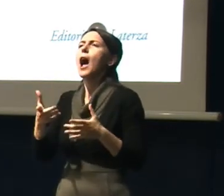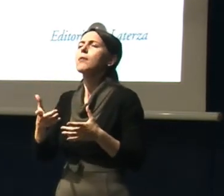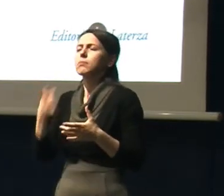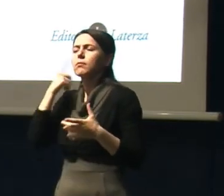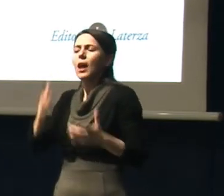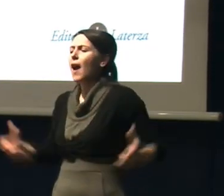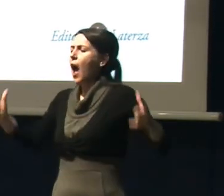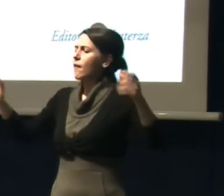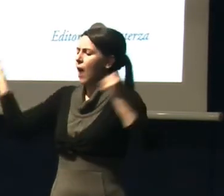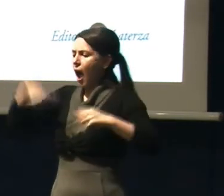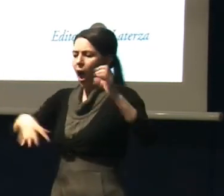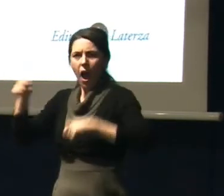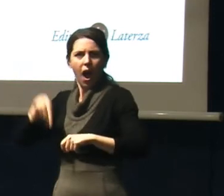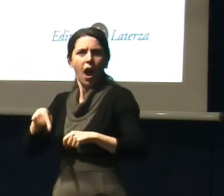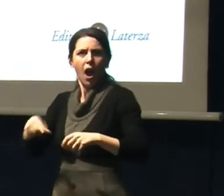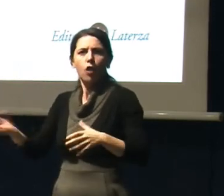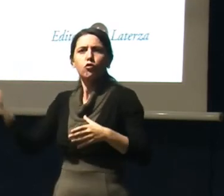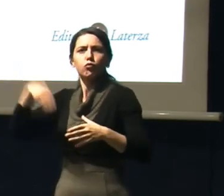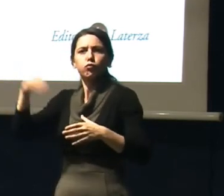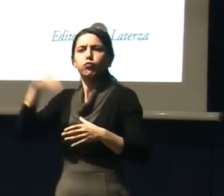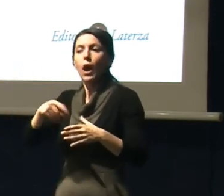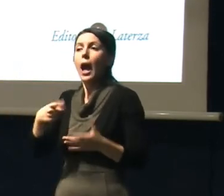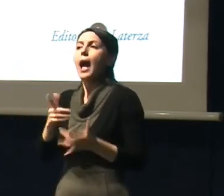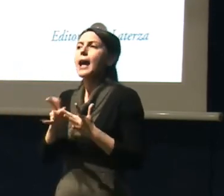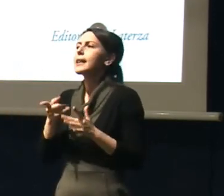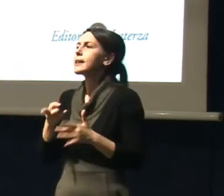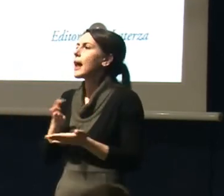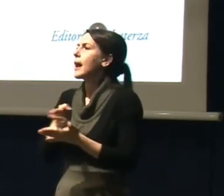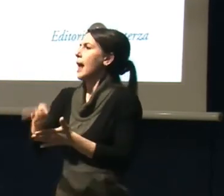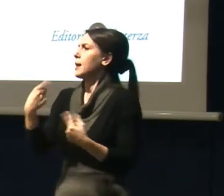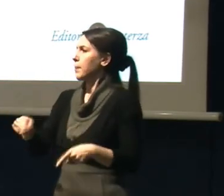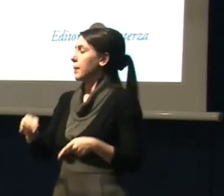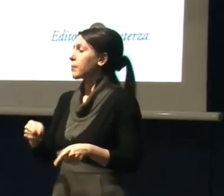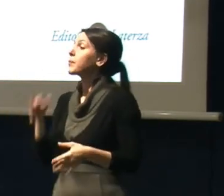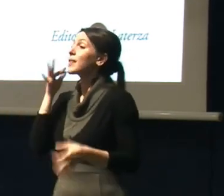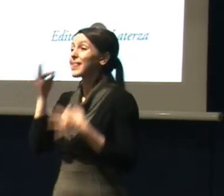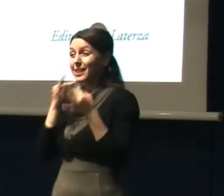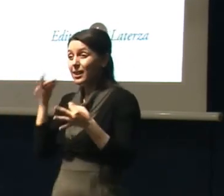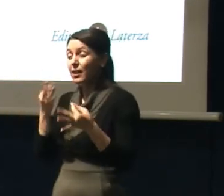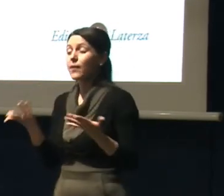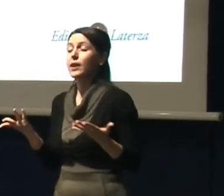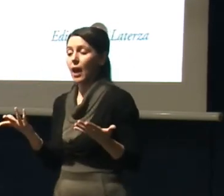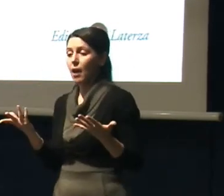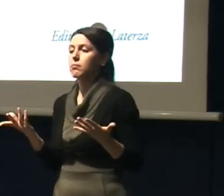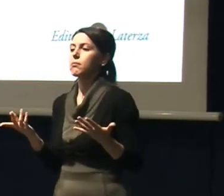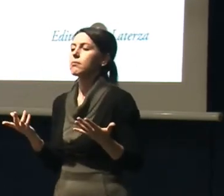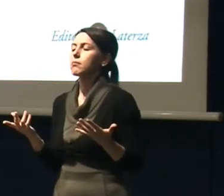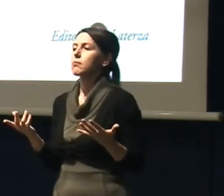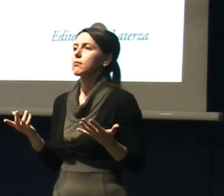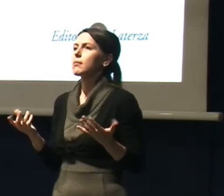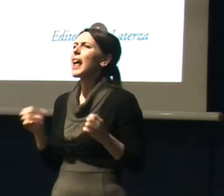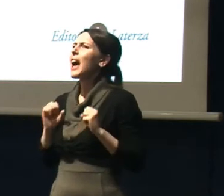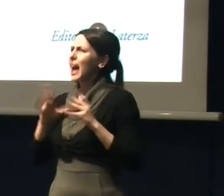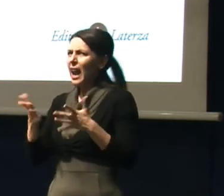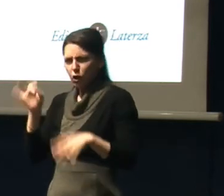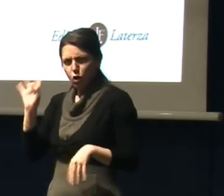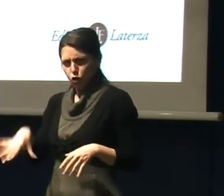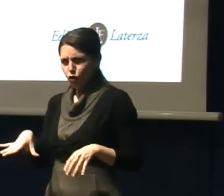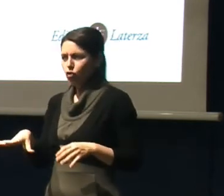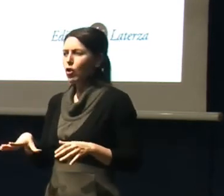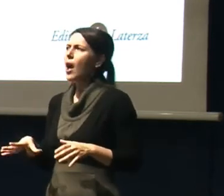contenitore di tutti i mezzi portali allora c'è una reazione è una reazione anche molto